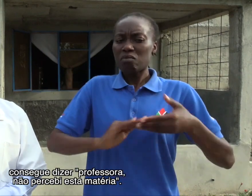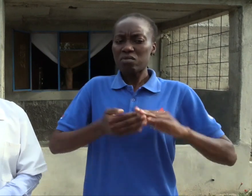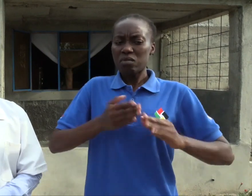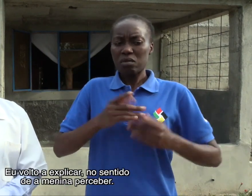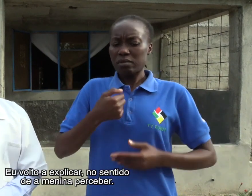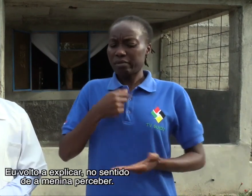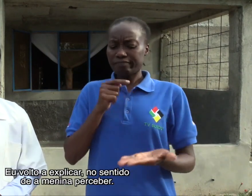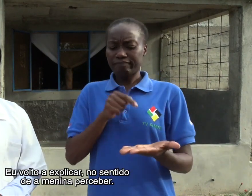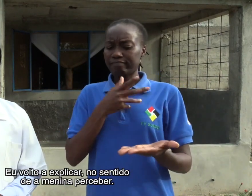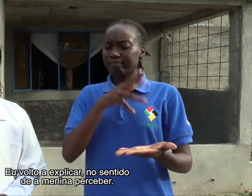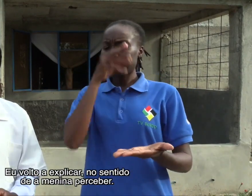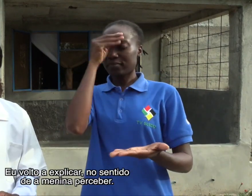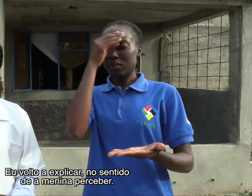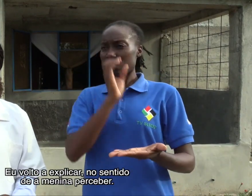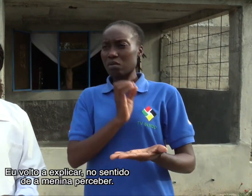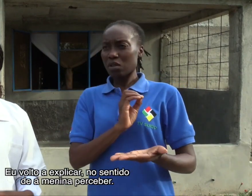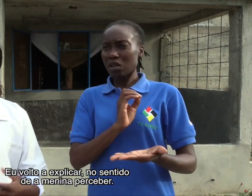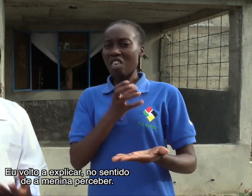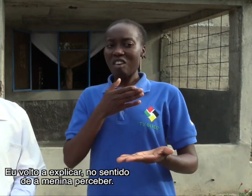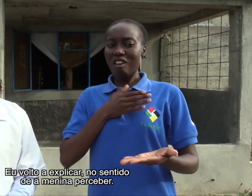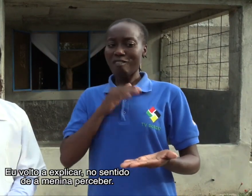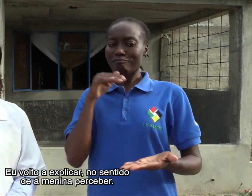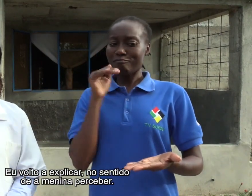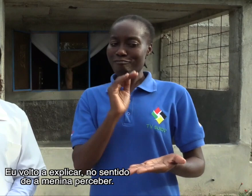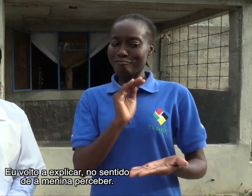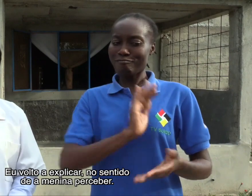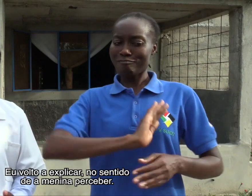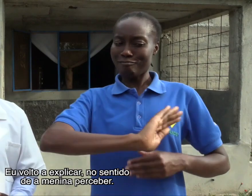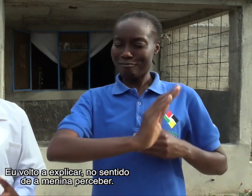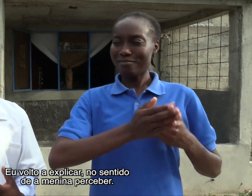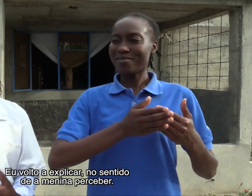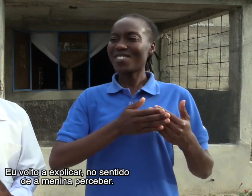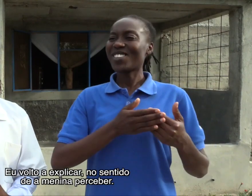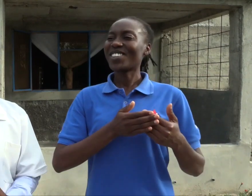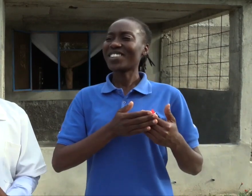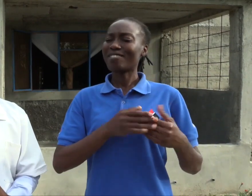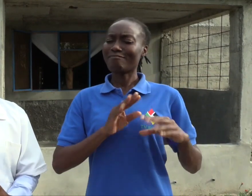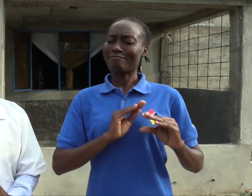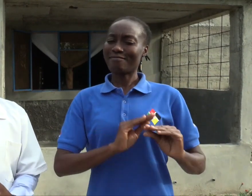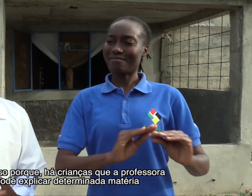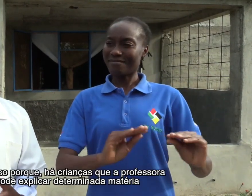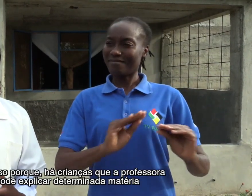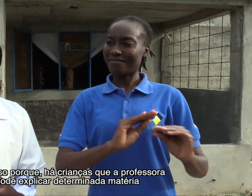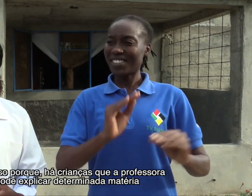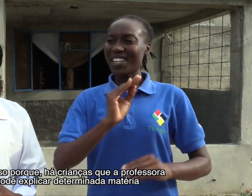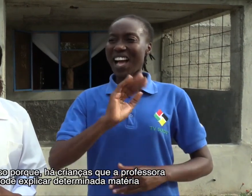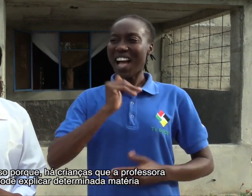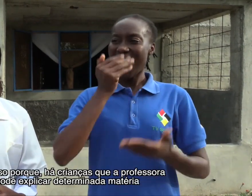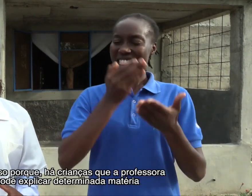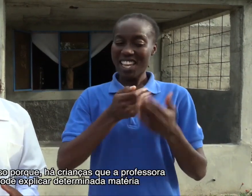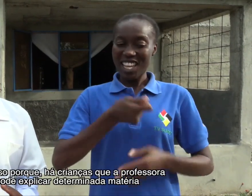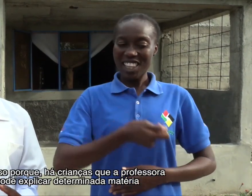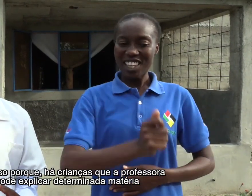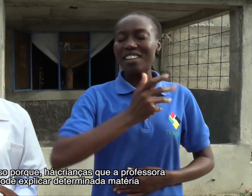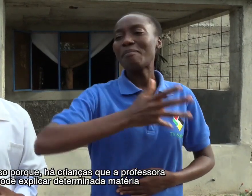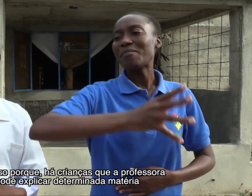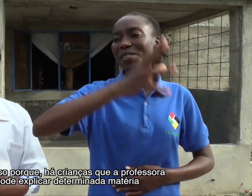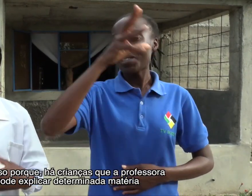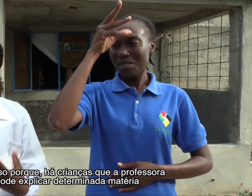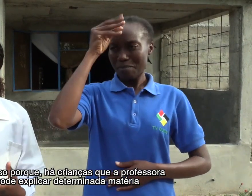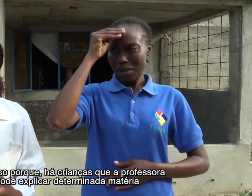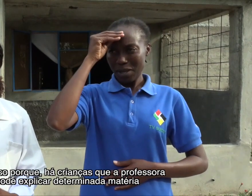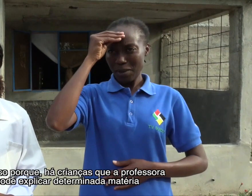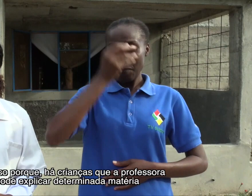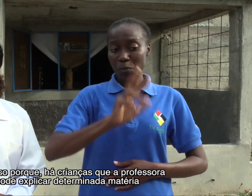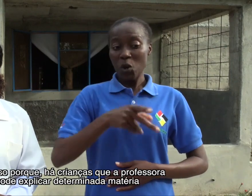percebi. Então eu volto a reexplicar no sentido da menina perceber. Dizer isso porque há crianças que